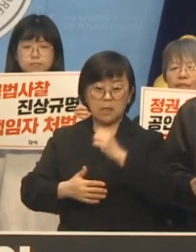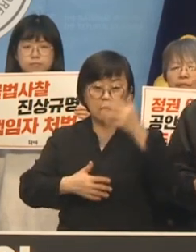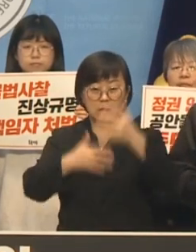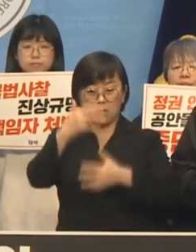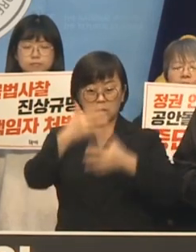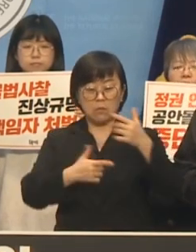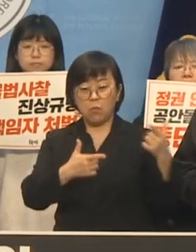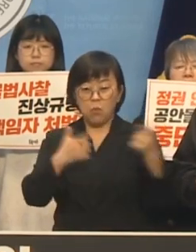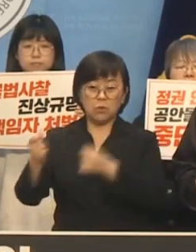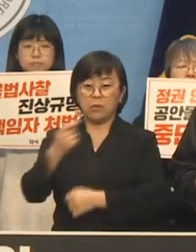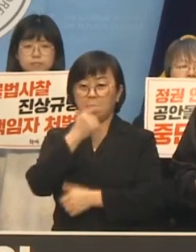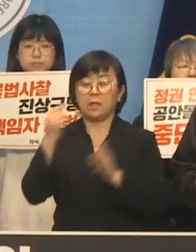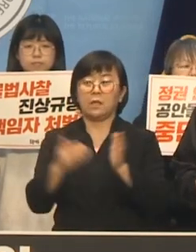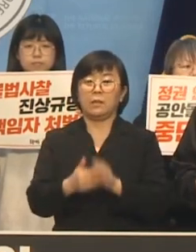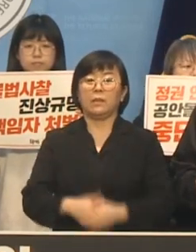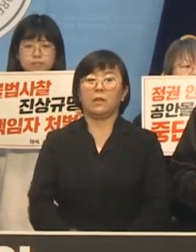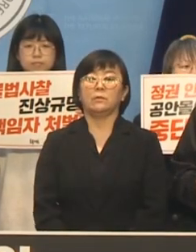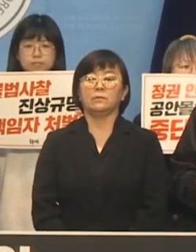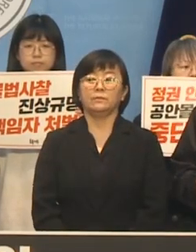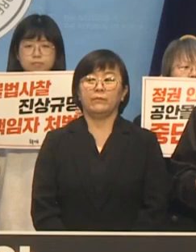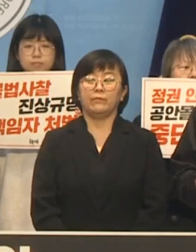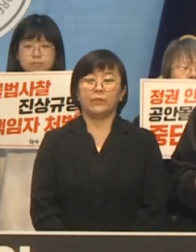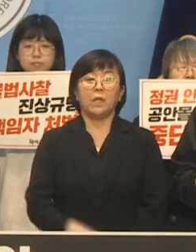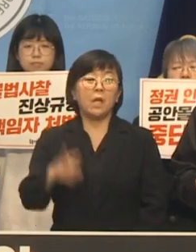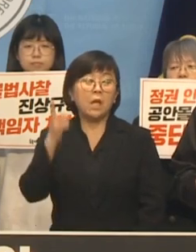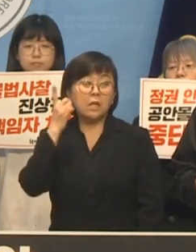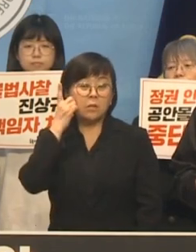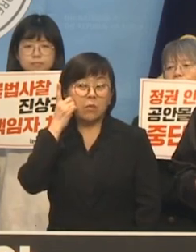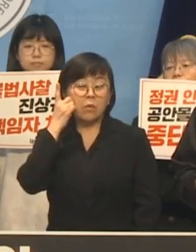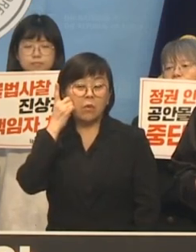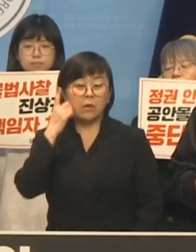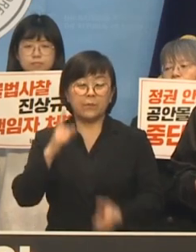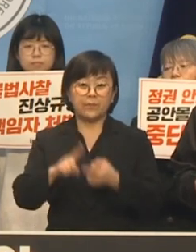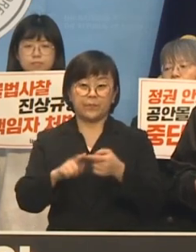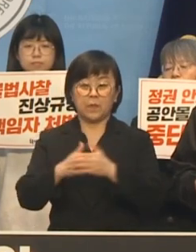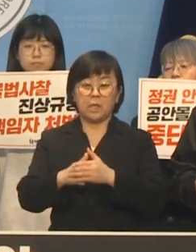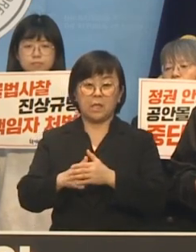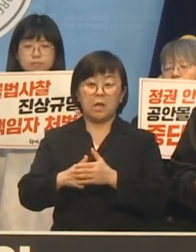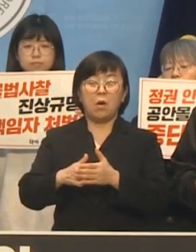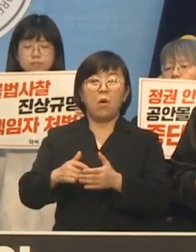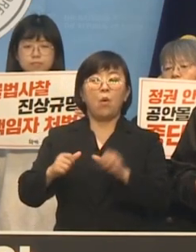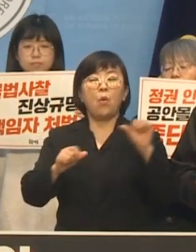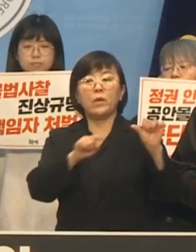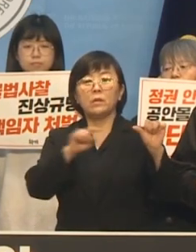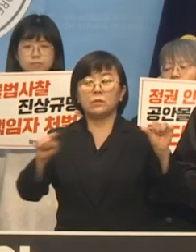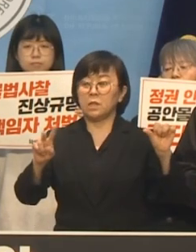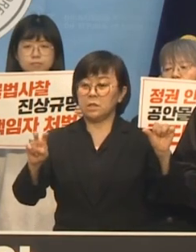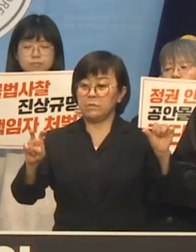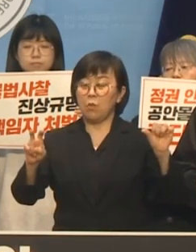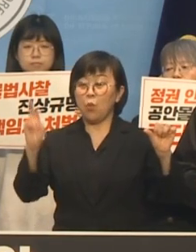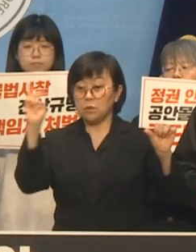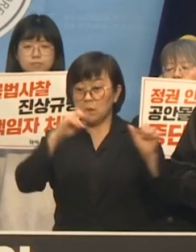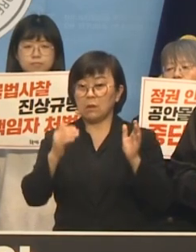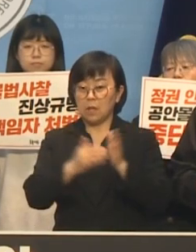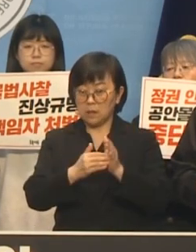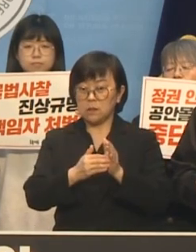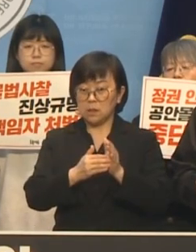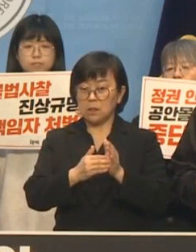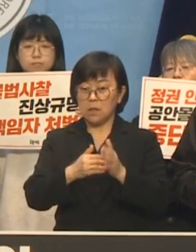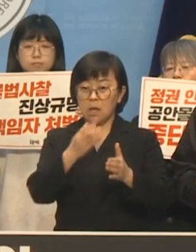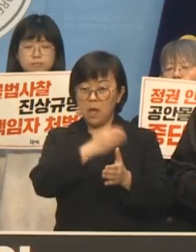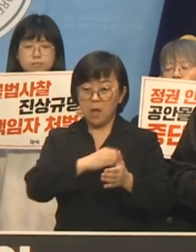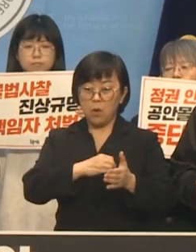영상들을 모두 확인하게 되었습니다. 휴대전화 이 앨범에는 지난 5일부터 20일 오전까지 대진년 소속